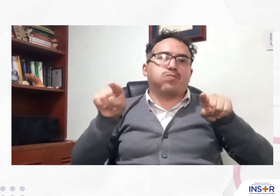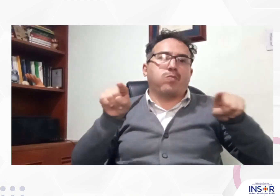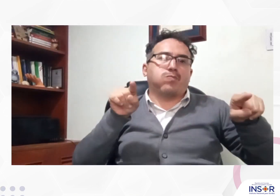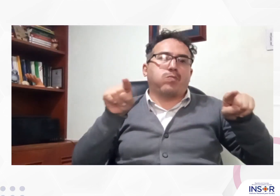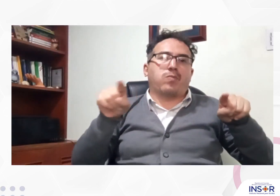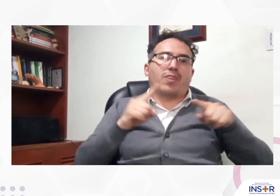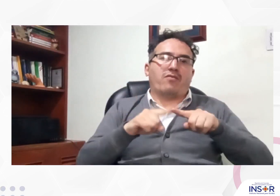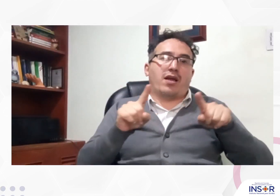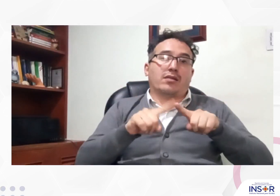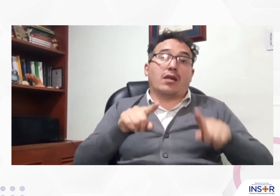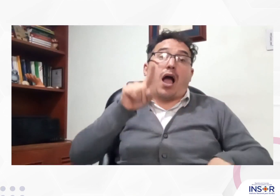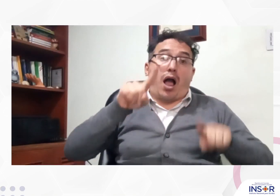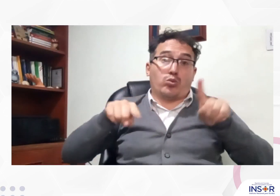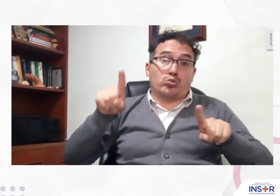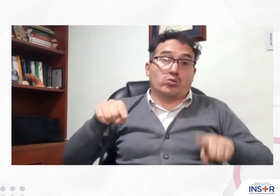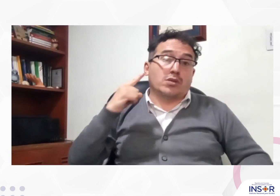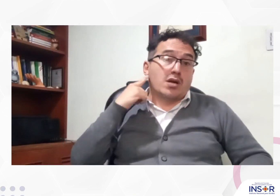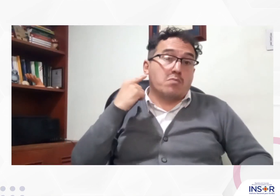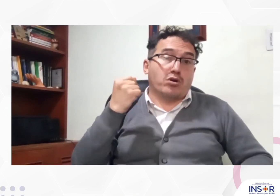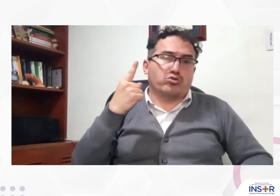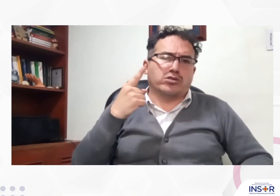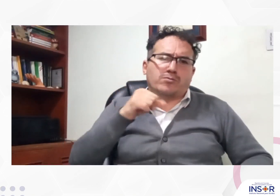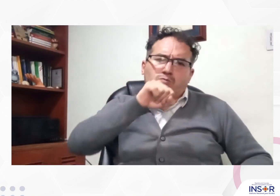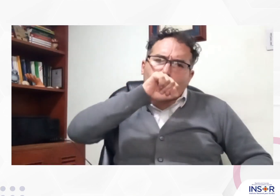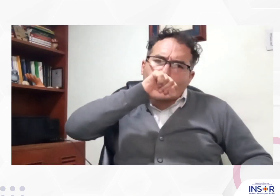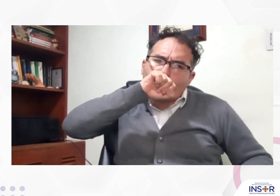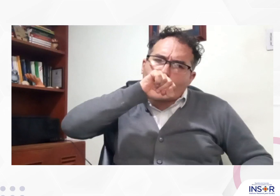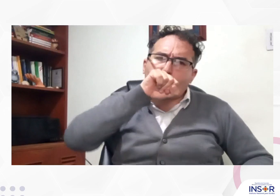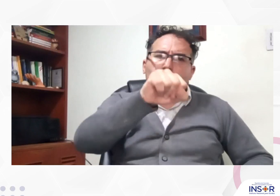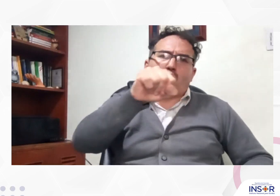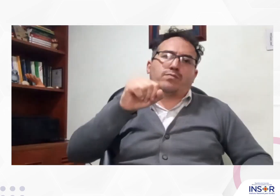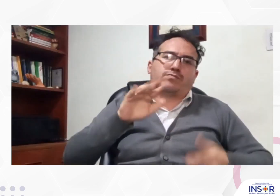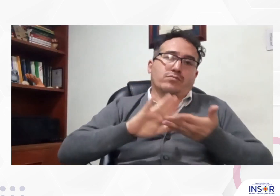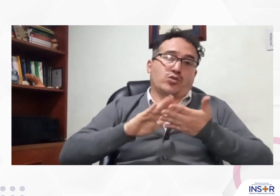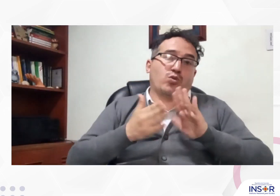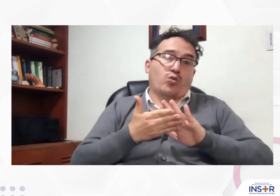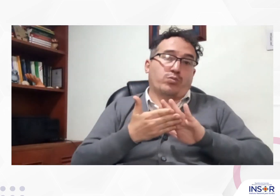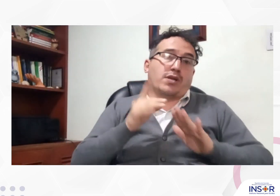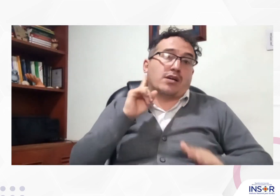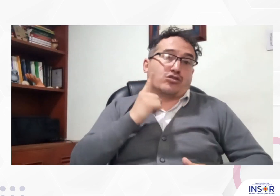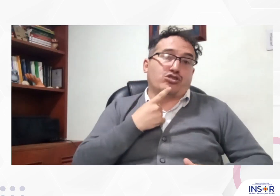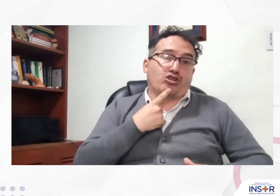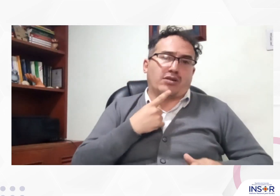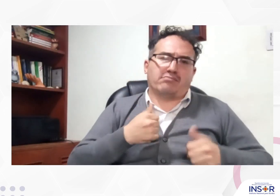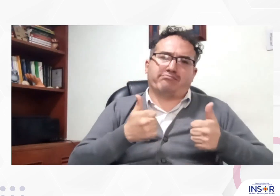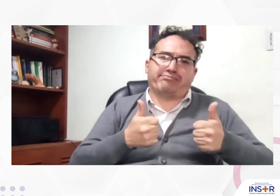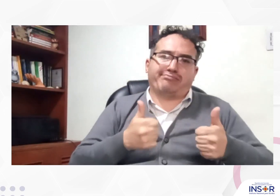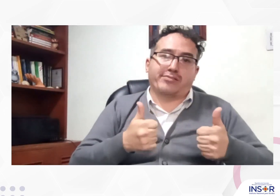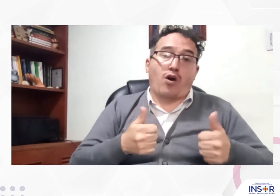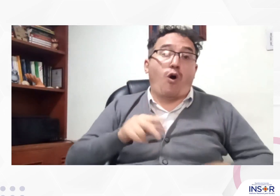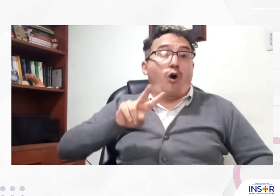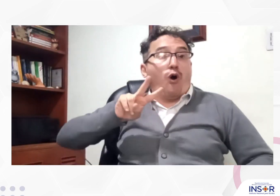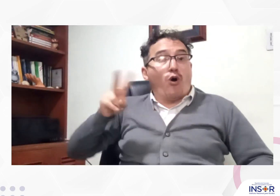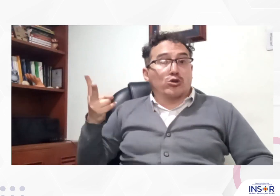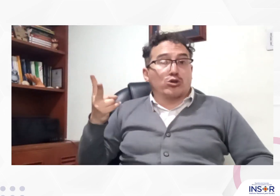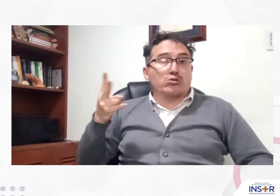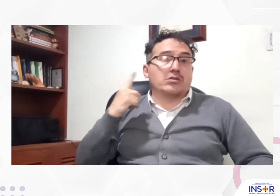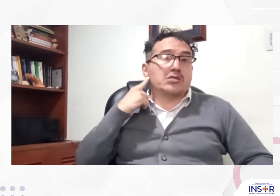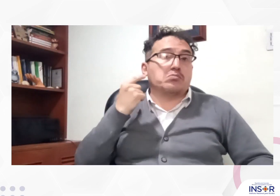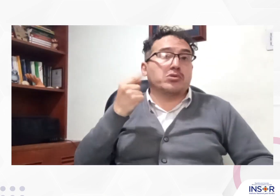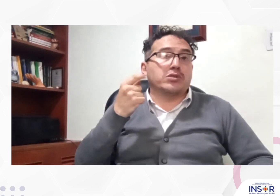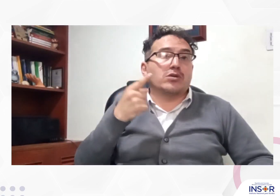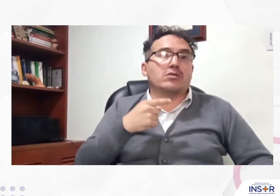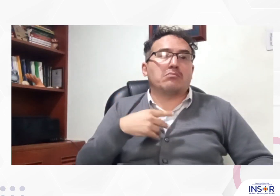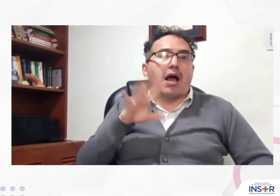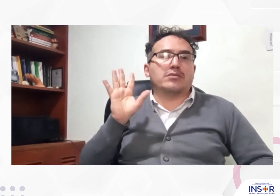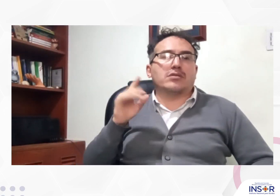obviamente entendiendo que no todas las personas hipoacúsicas son iguales. Hay personas hipoacúsicas que tienen, por ejemplo, un apasionamiento identitario